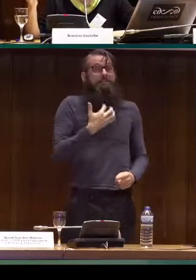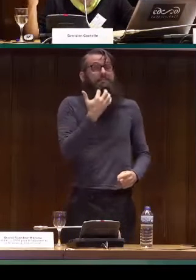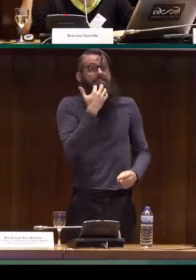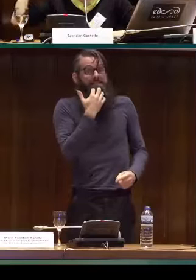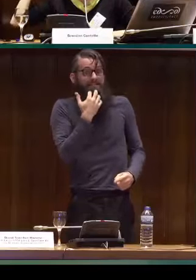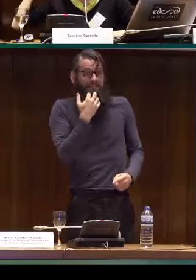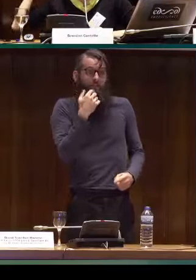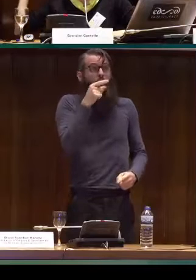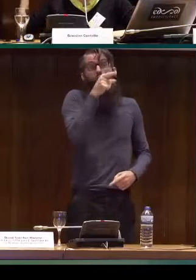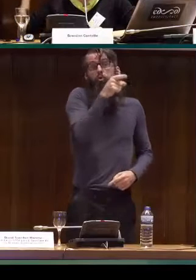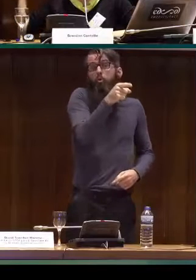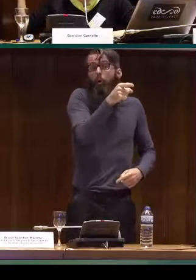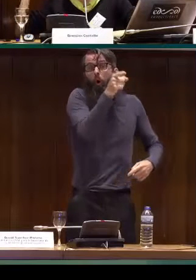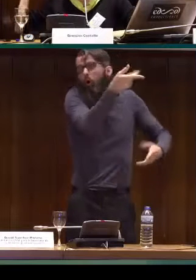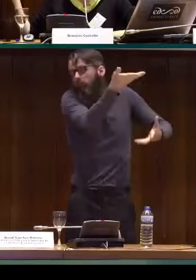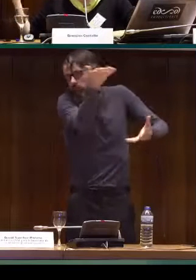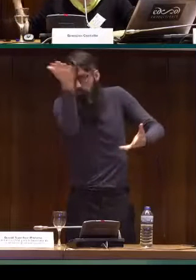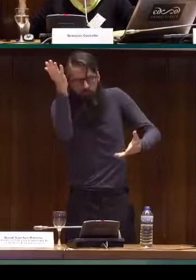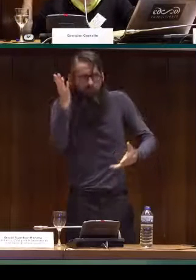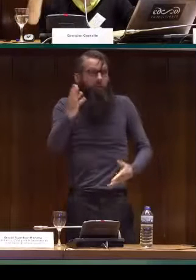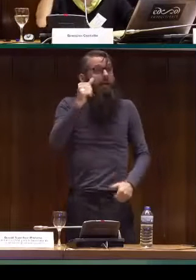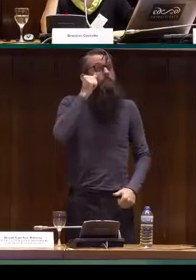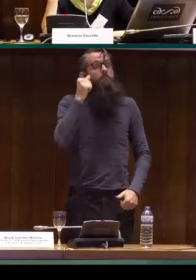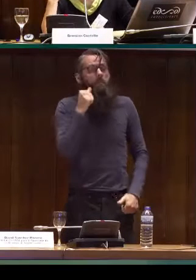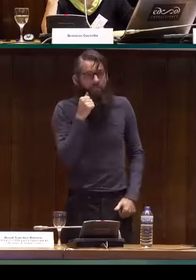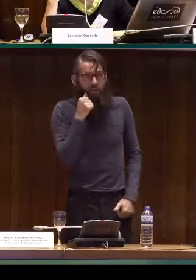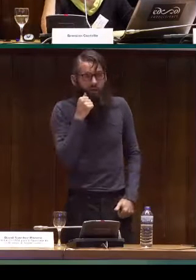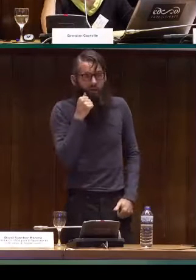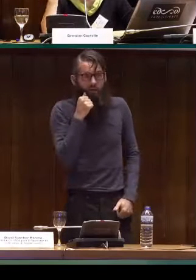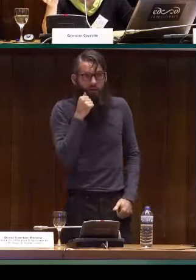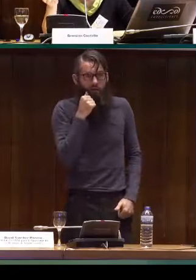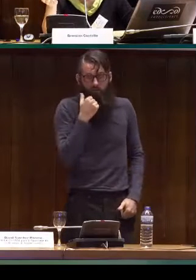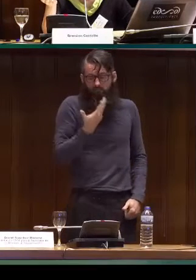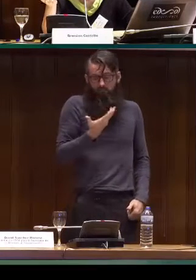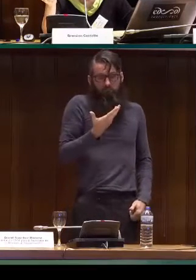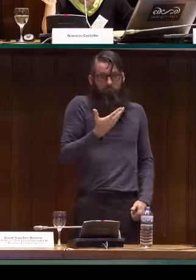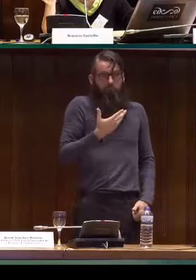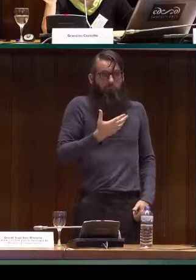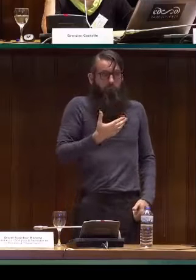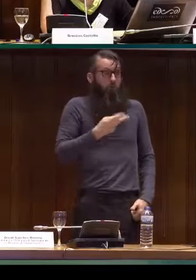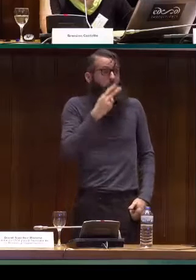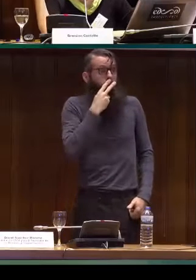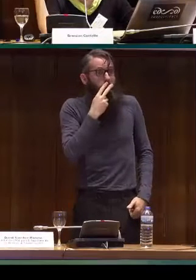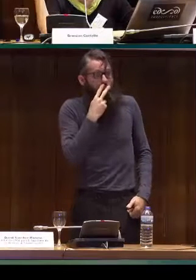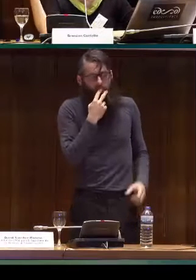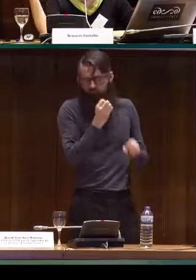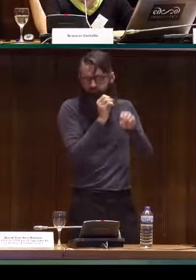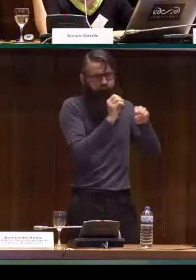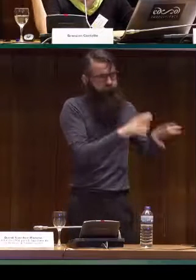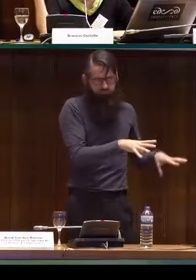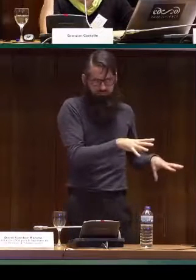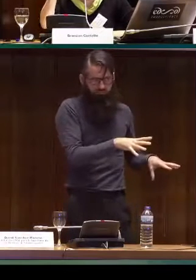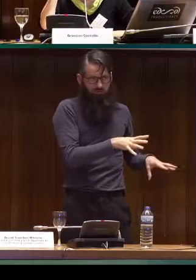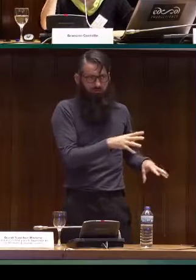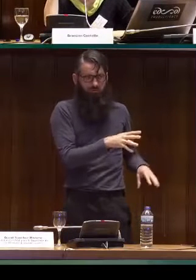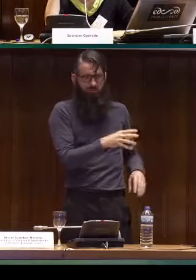de esto es que en este momento la persona puede estar hablando con un hombre y aún así utilizar el